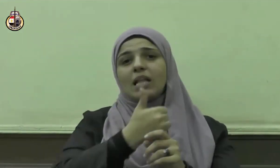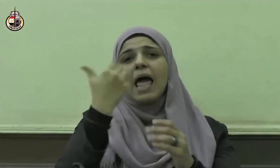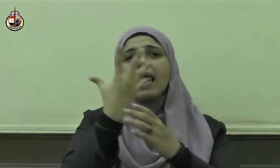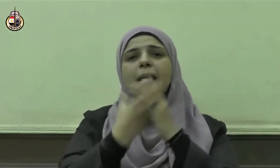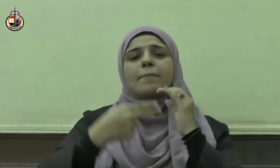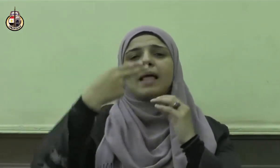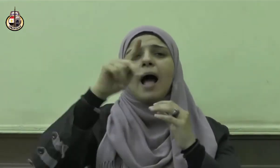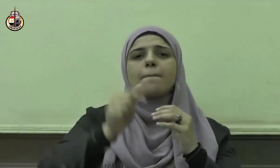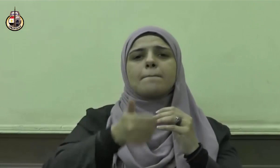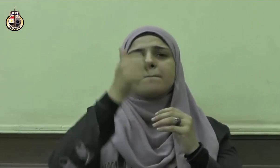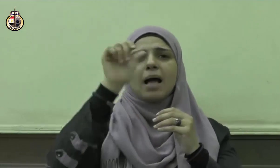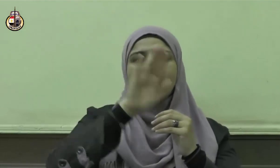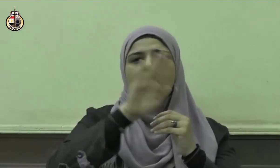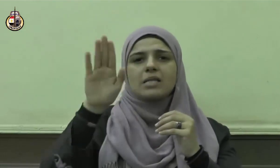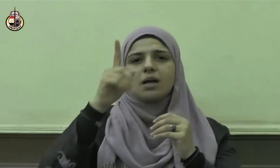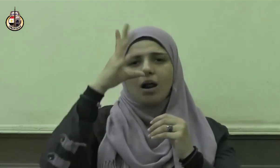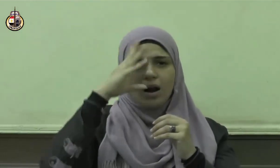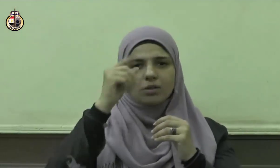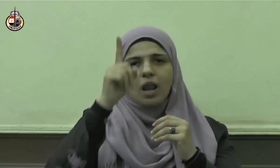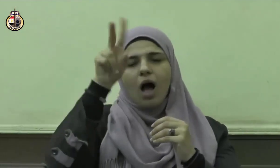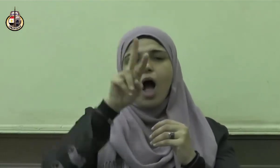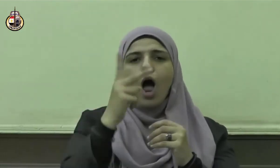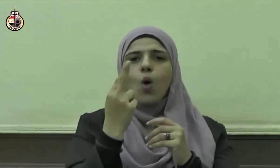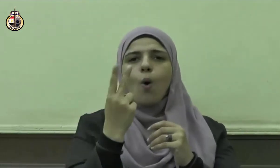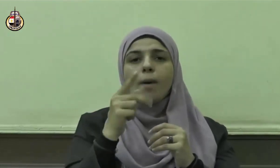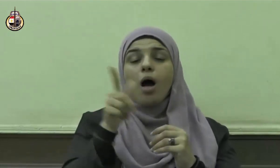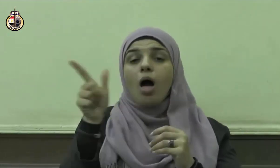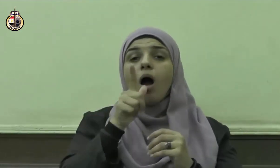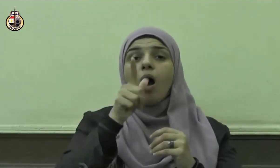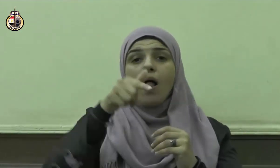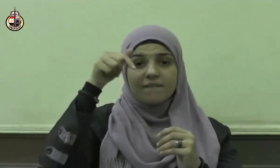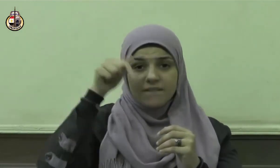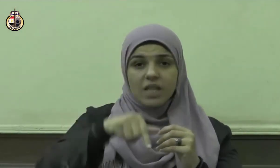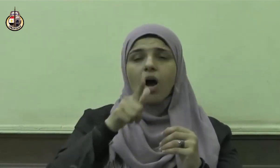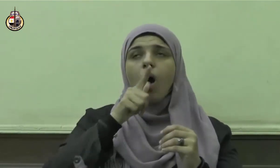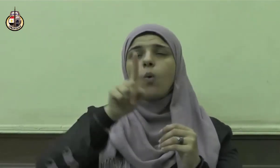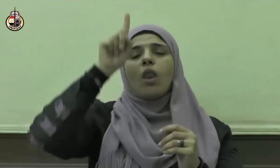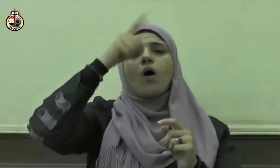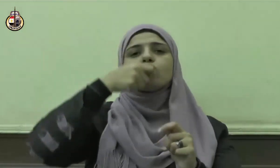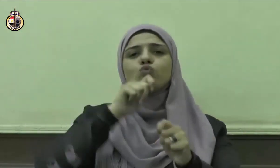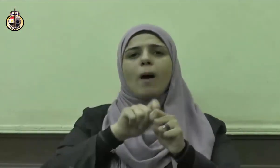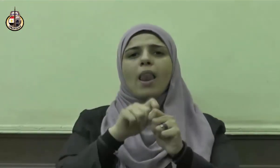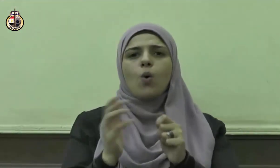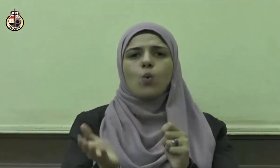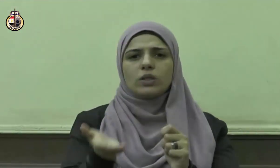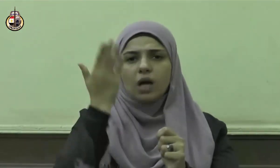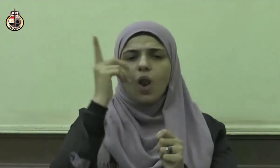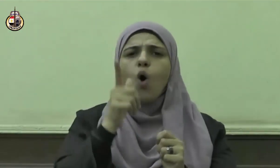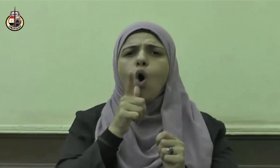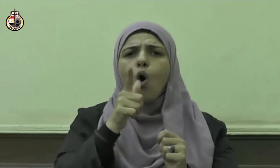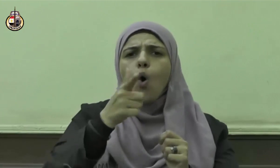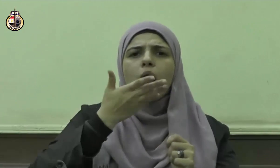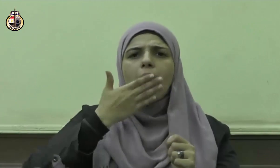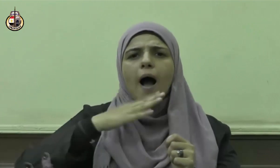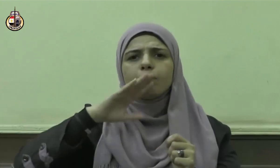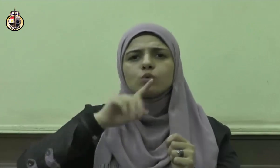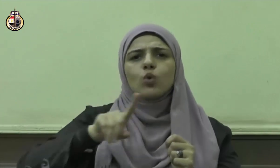رضي الله عنهما أنه قال في قول الله تعالى: قل الحمد لله وسلام